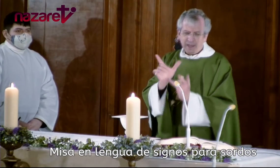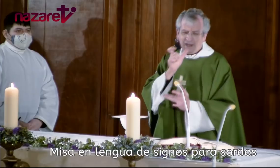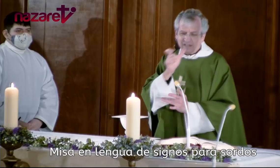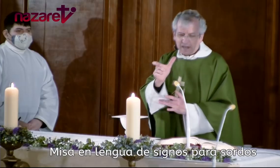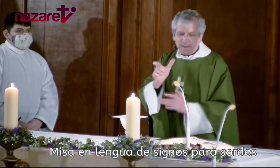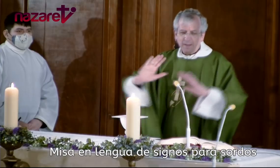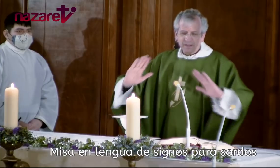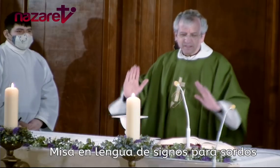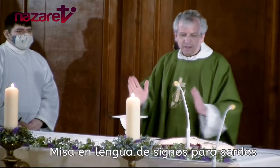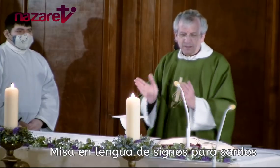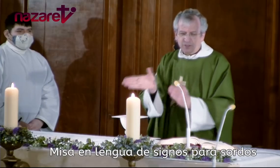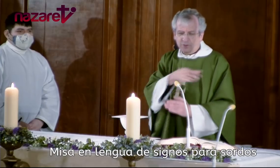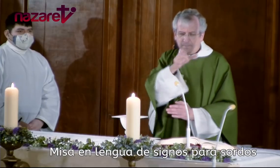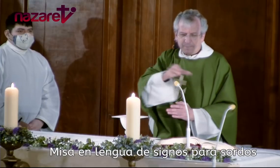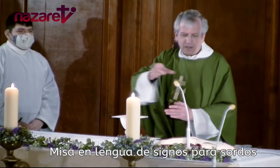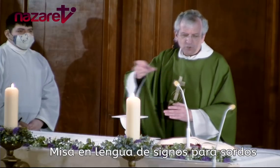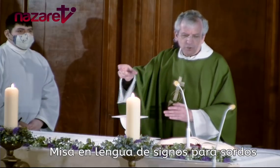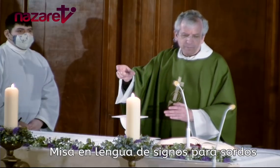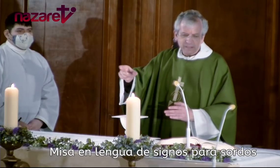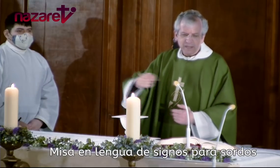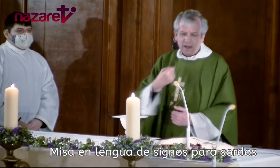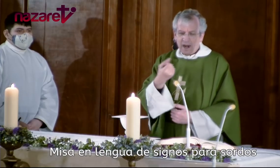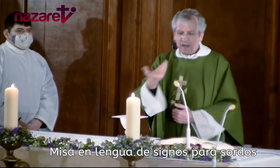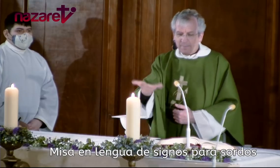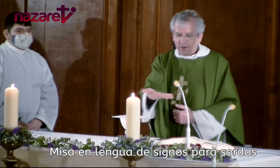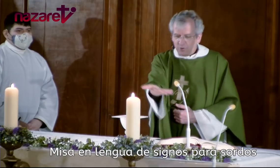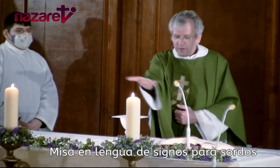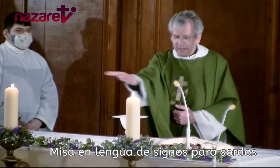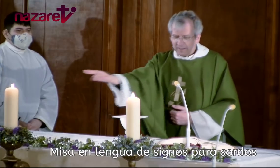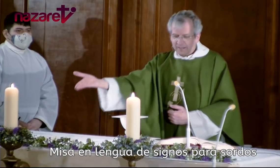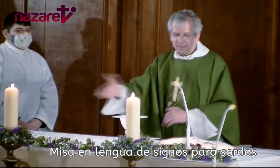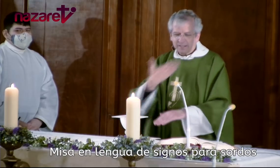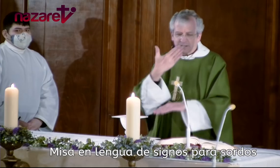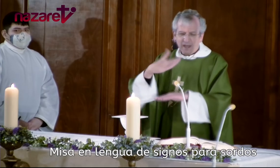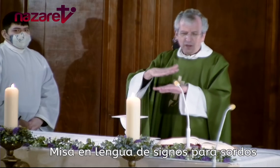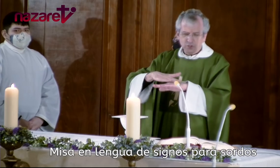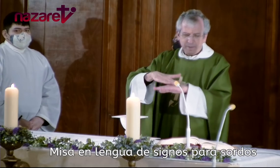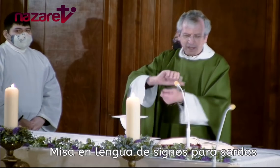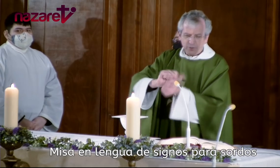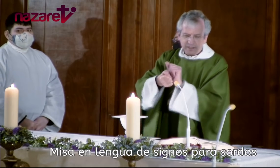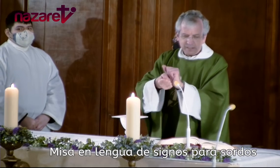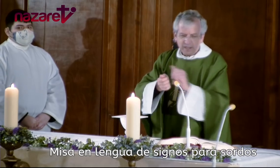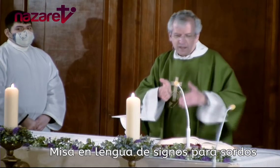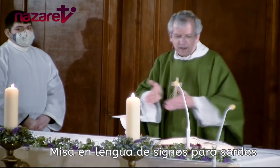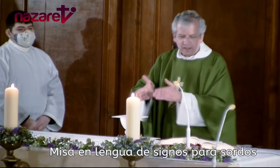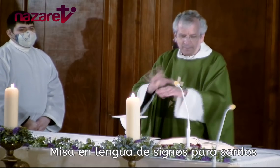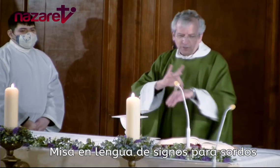es la palabra de salvación para los hombres, la mano que tiendes a los pecadores, el camino que